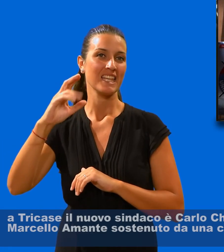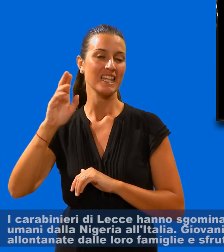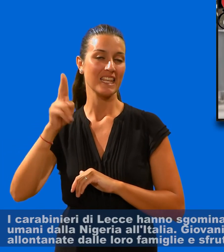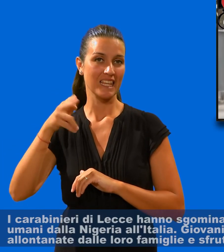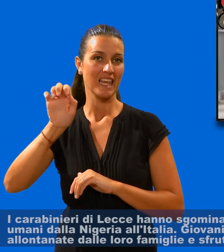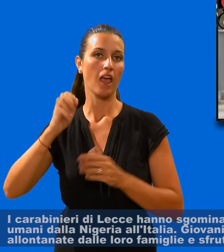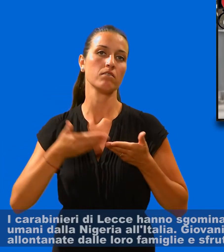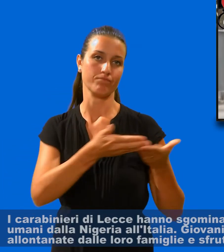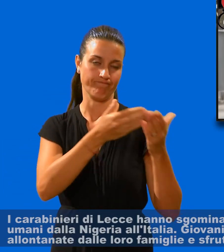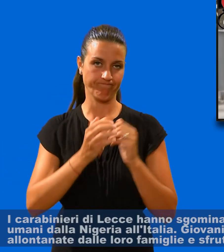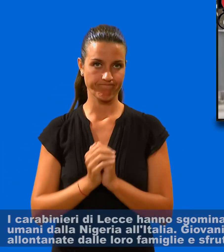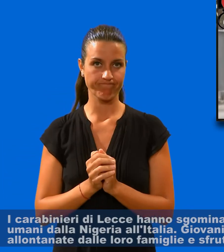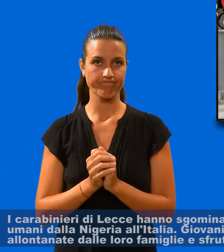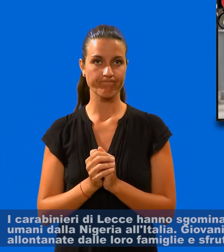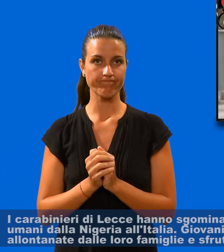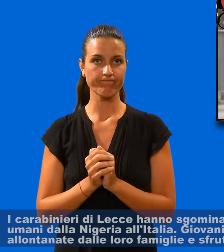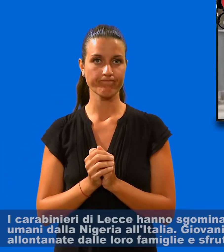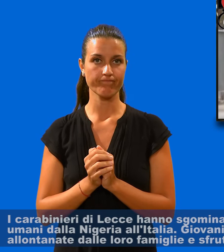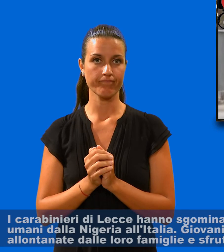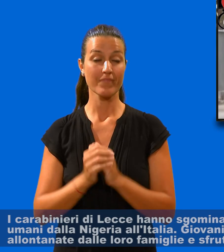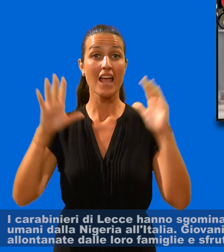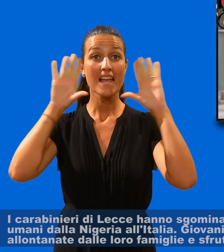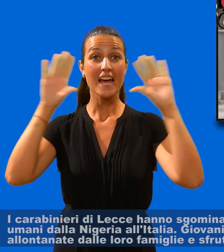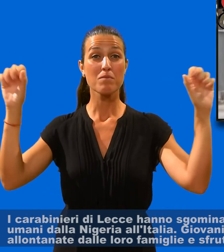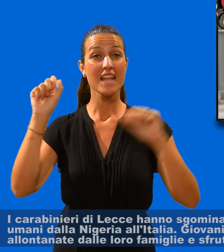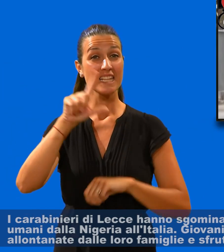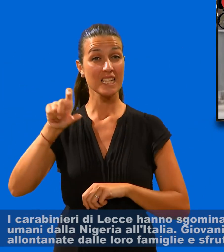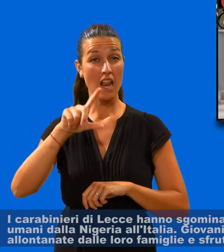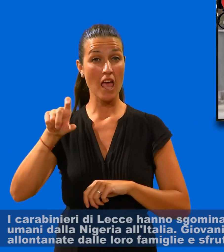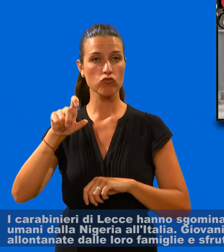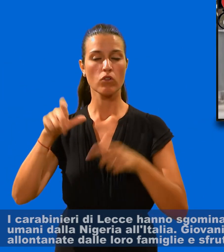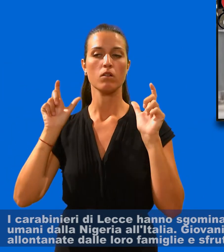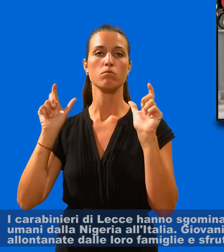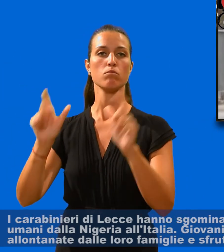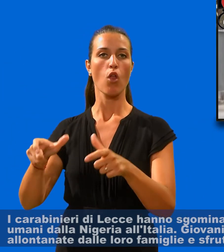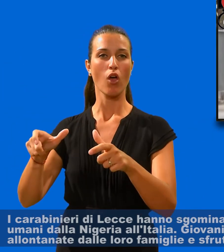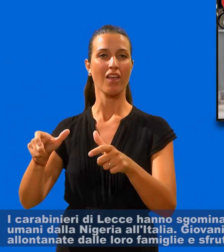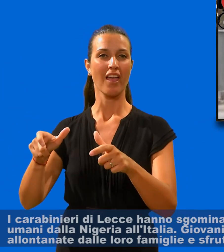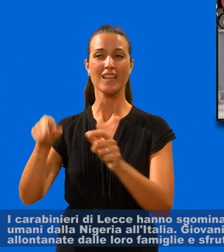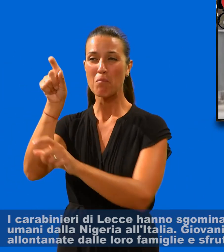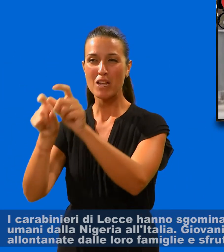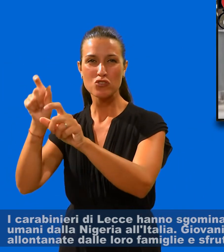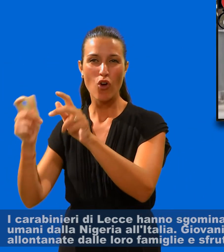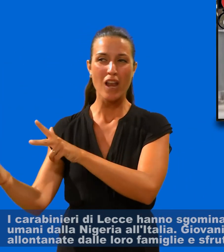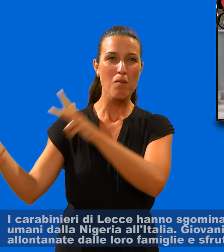i carabinieri di lecce hanno sgominato un traffico di esseri umani dalla nigeria all'italia